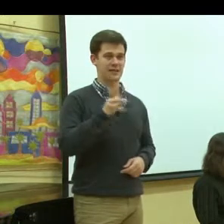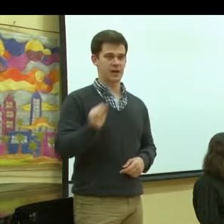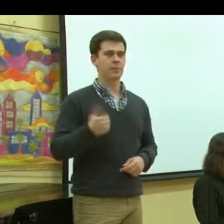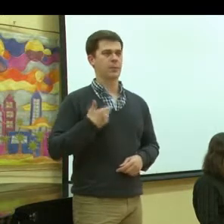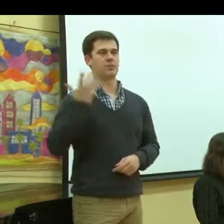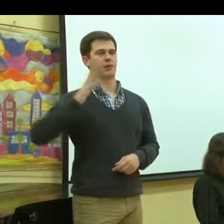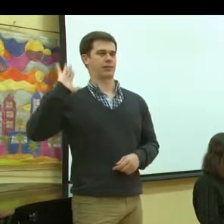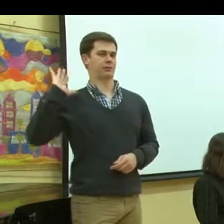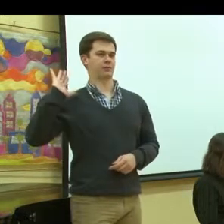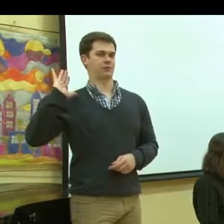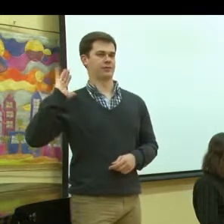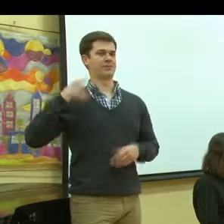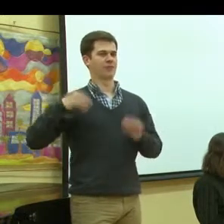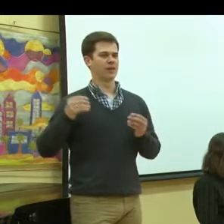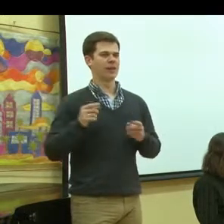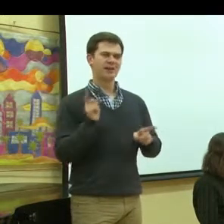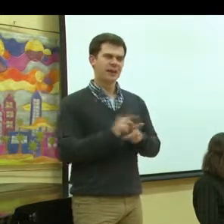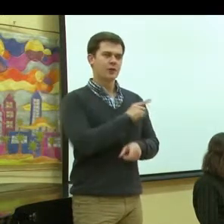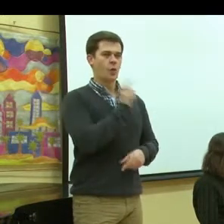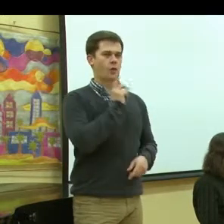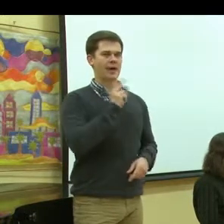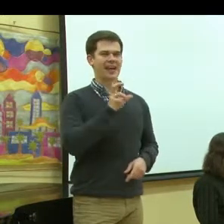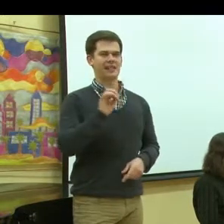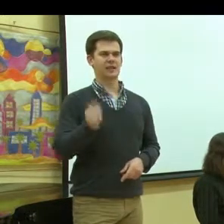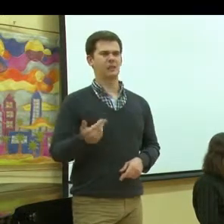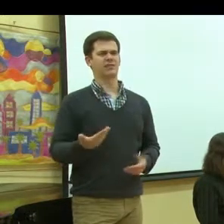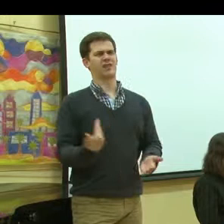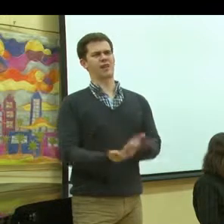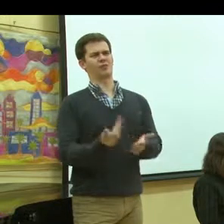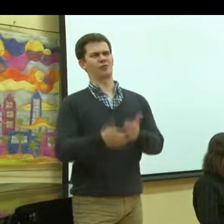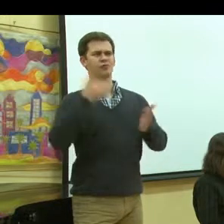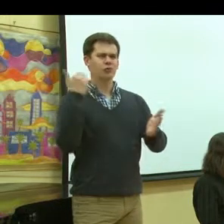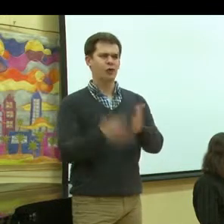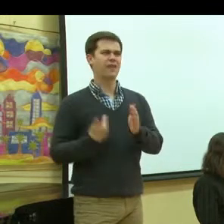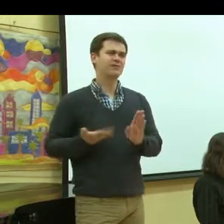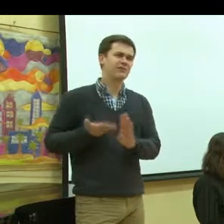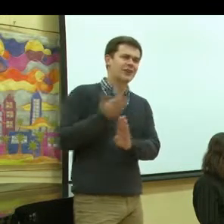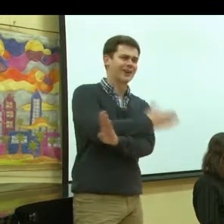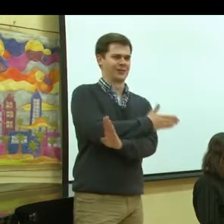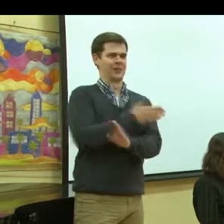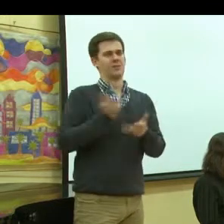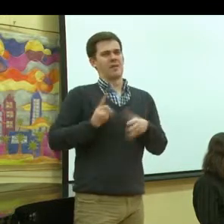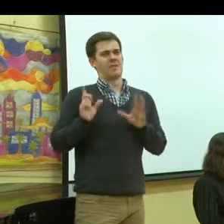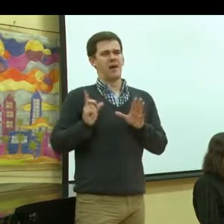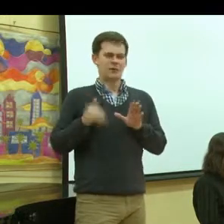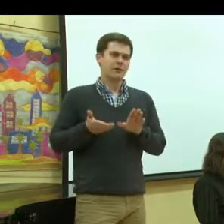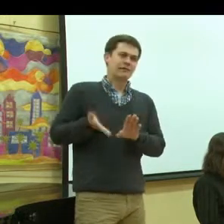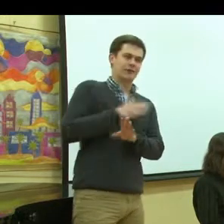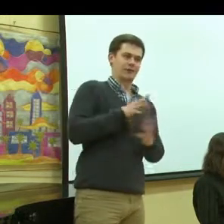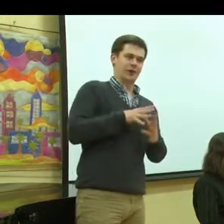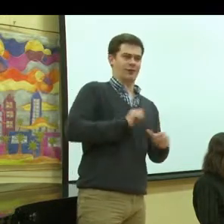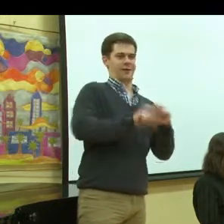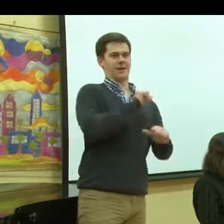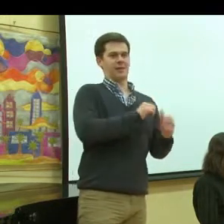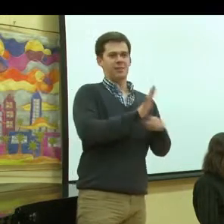więcej. I Krystian też właśnie czasem sobie zadaje pytanie, dlaczego nie zaczęła wcześniej? Że najwidoczniej wcześniej tego nie potrzebowała, tylko przyszedł taki moment, no